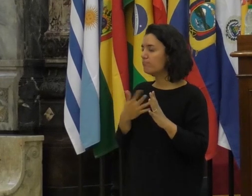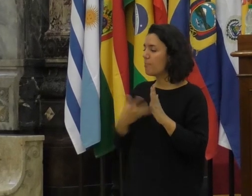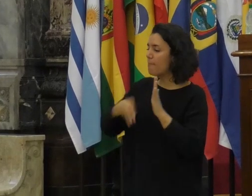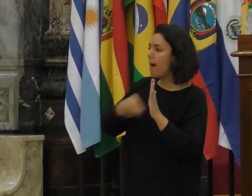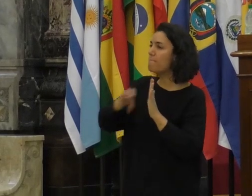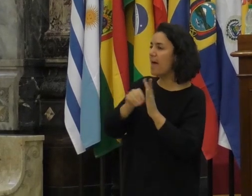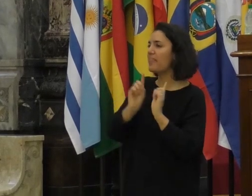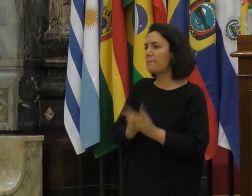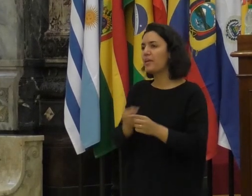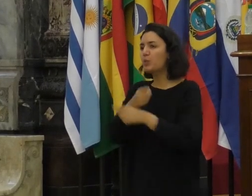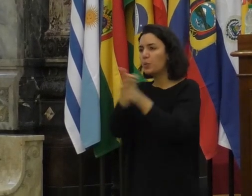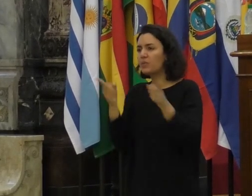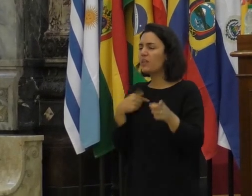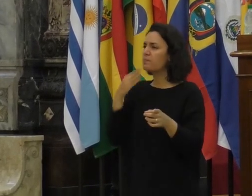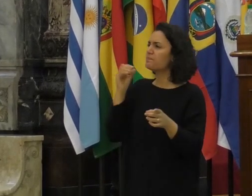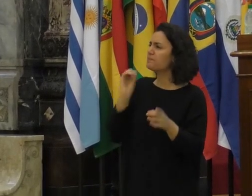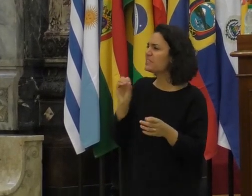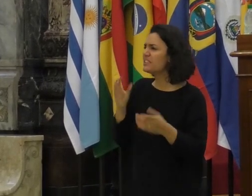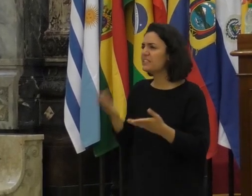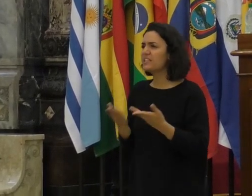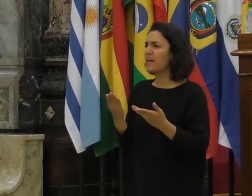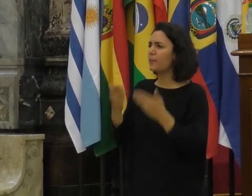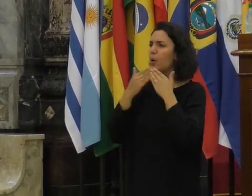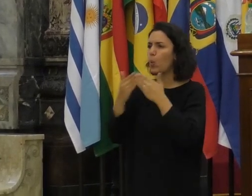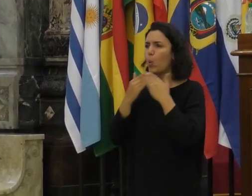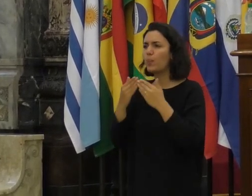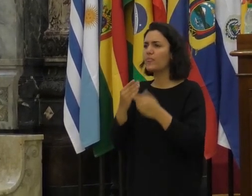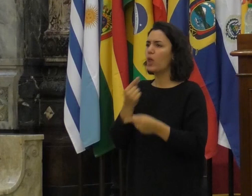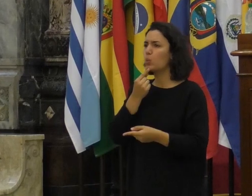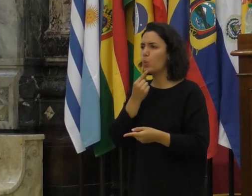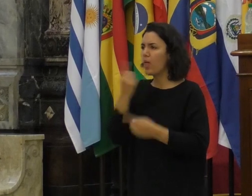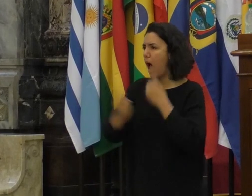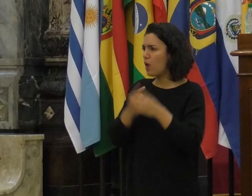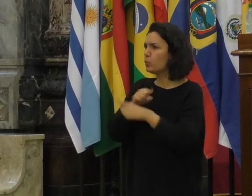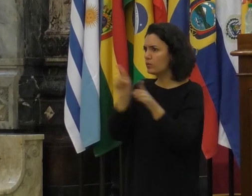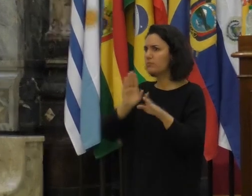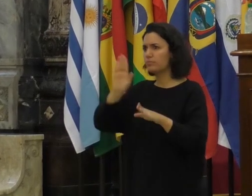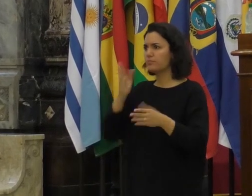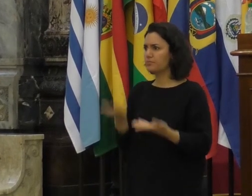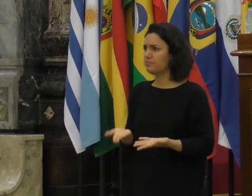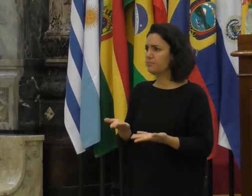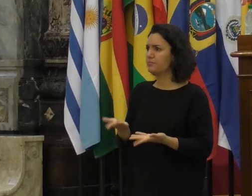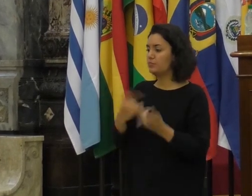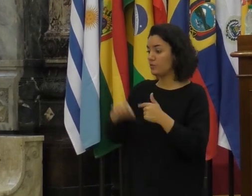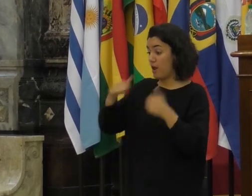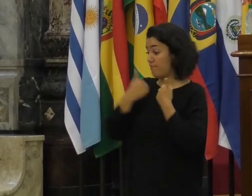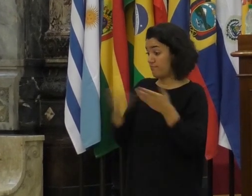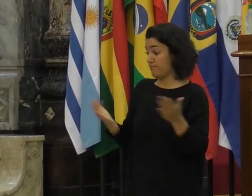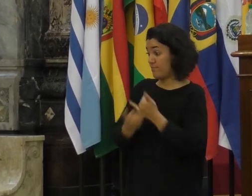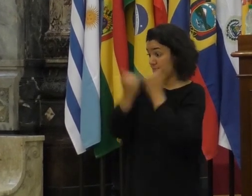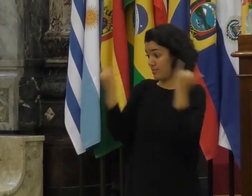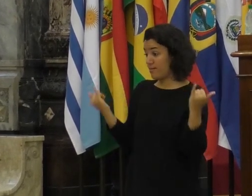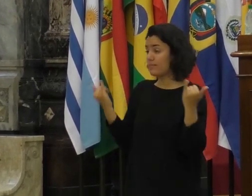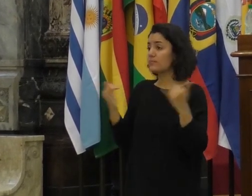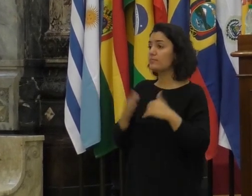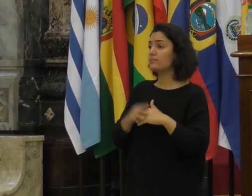intervenciones, comentarios, críticas, preguntas, una buena manera de comenzar estos días de